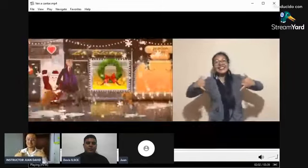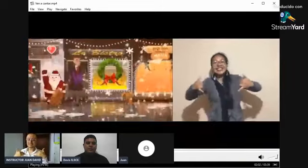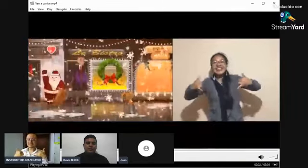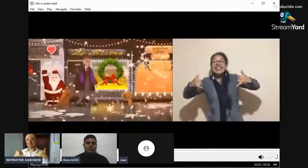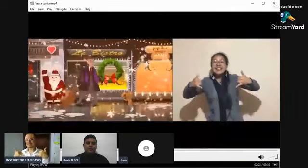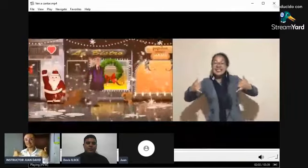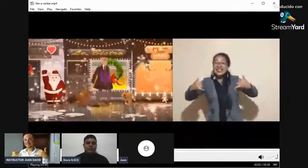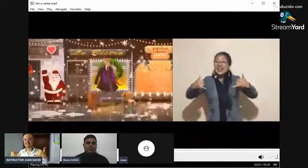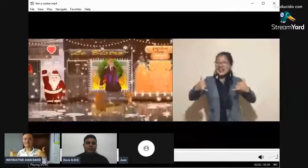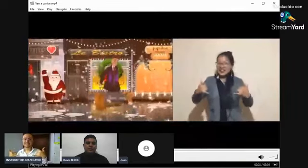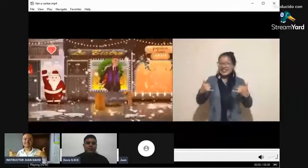Navidad, feliz